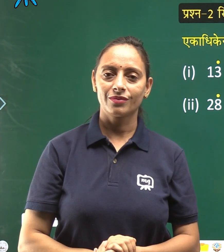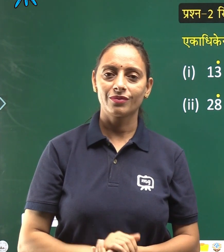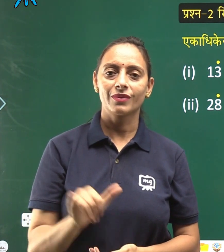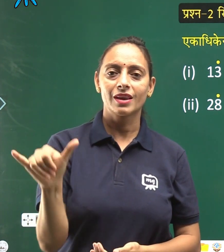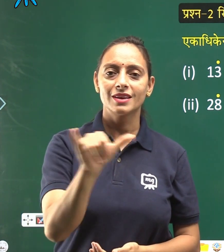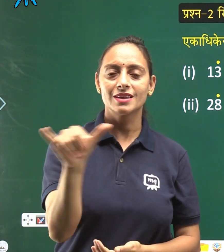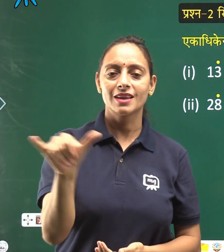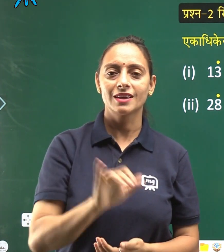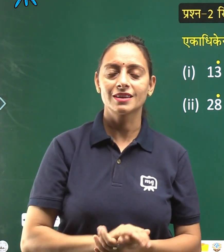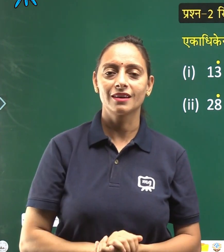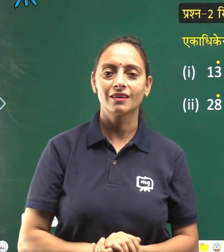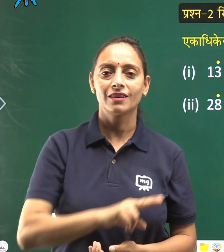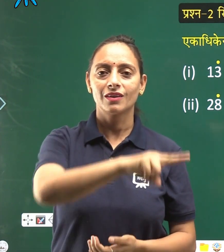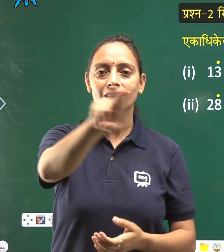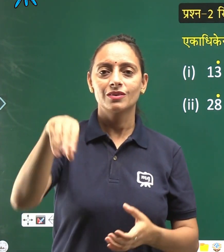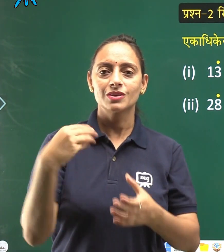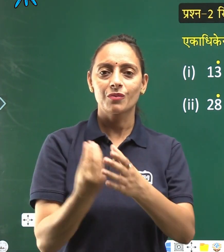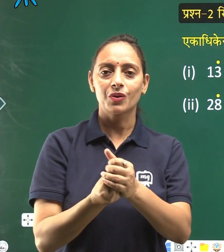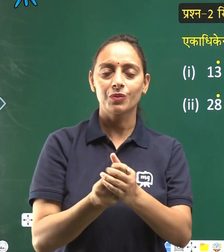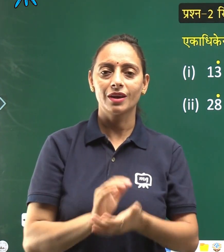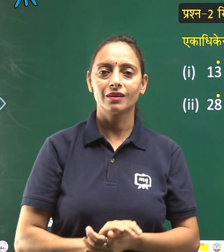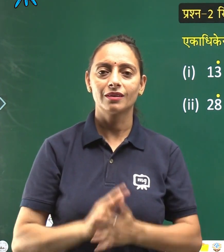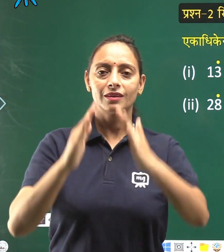इसी तरह से तुम सबको भी